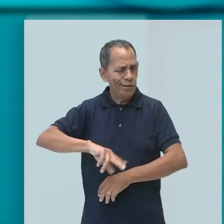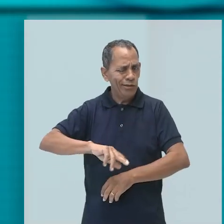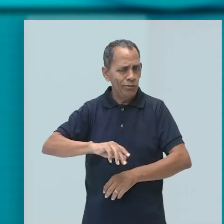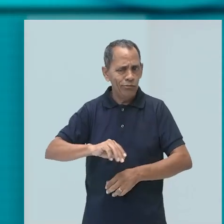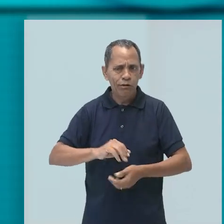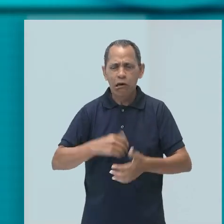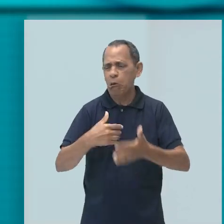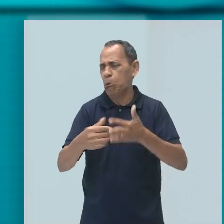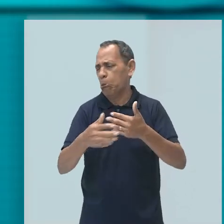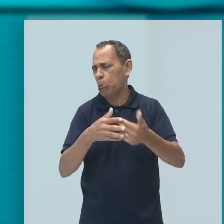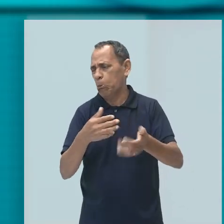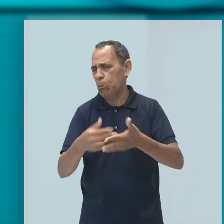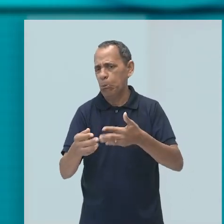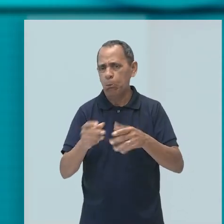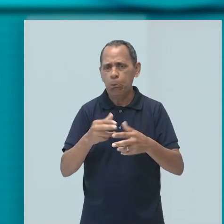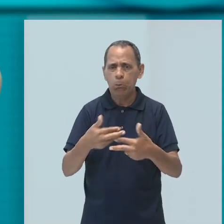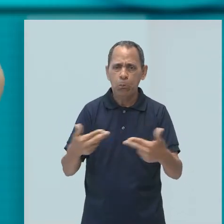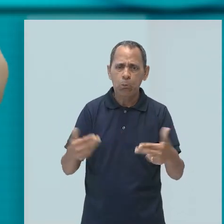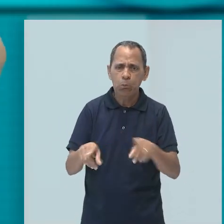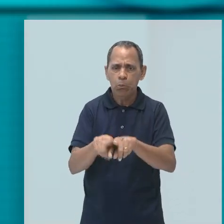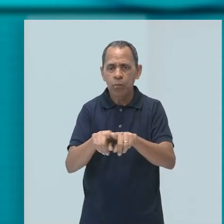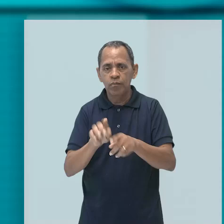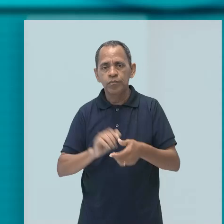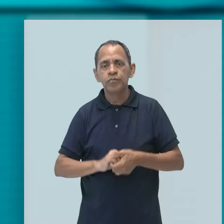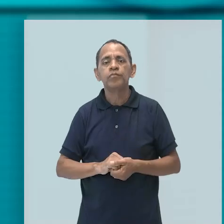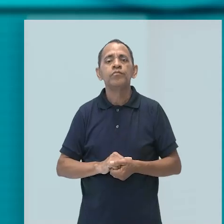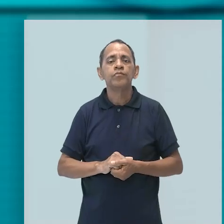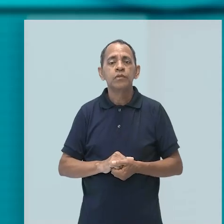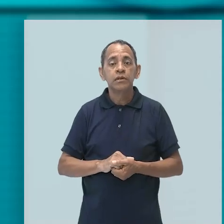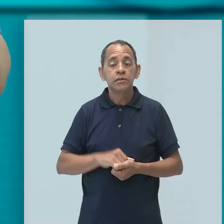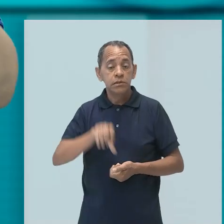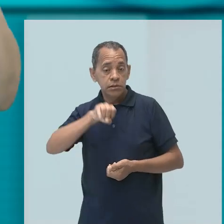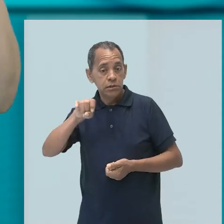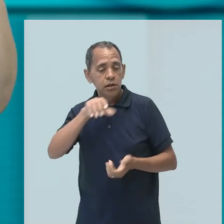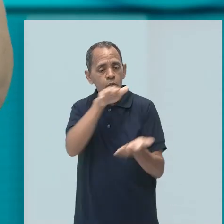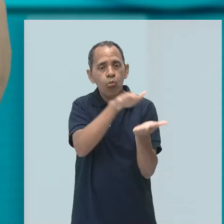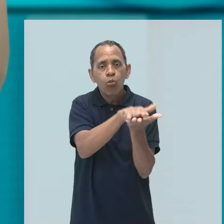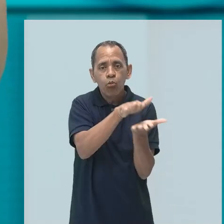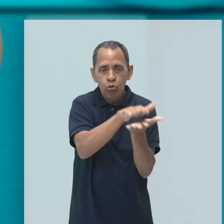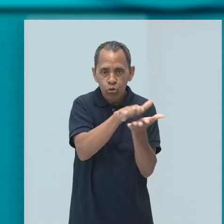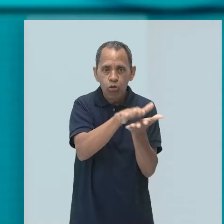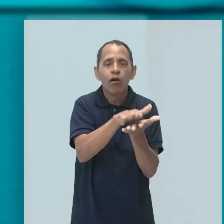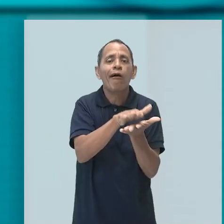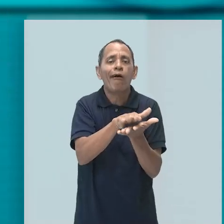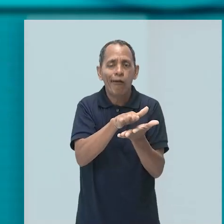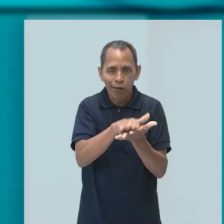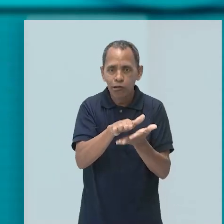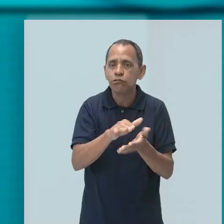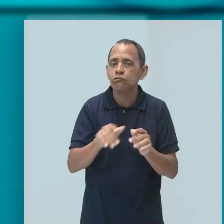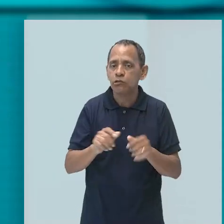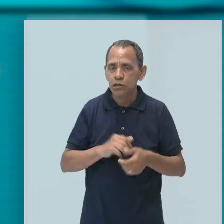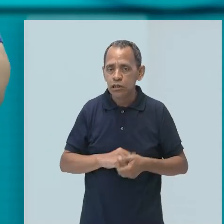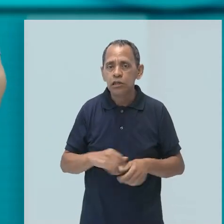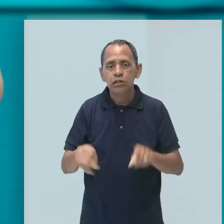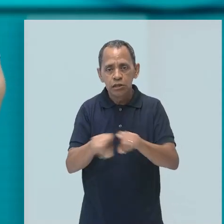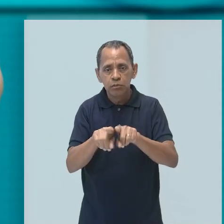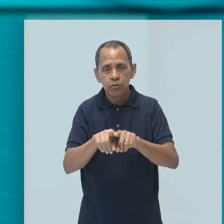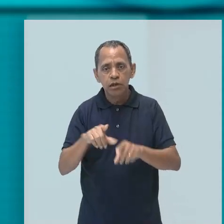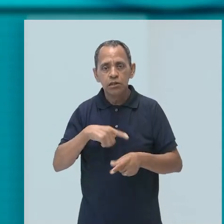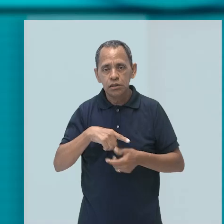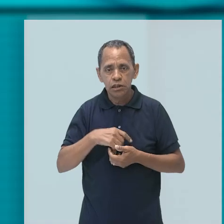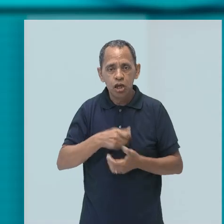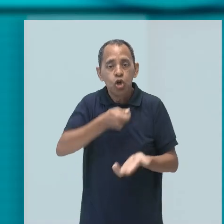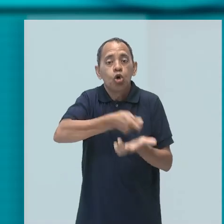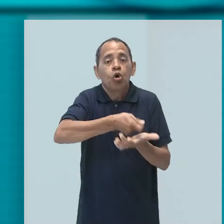Segue todo um rito, porque uma vez que foi publicada, aí vale para todo o território nacional, se for o caso de uma